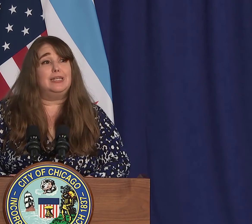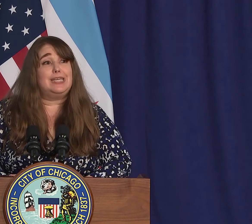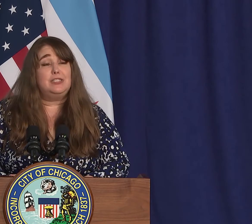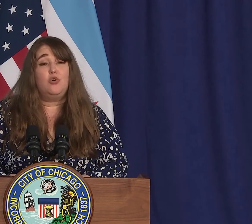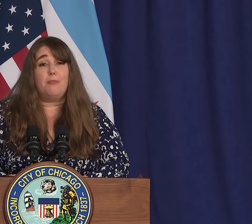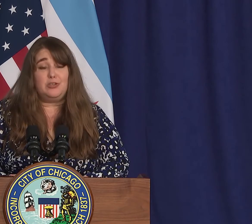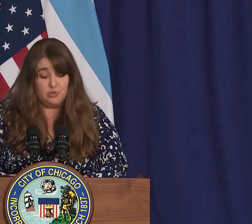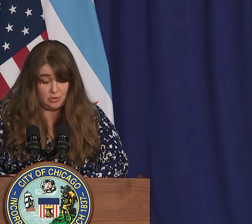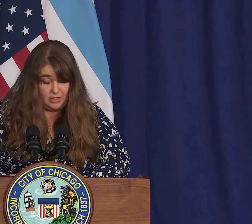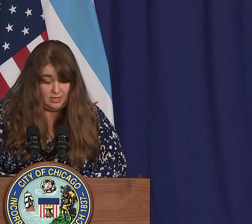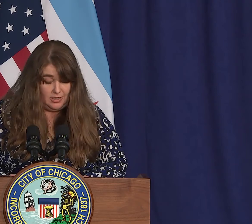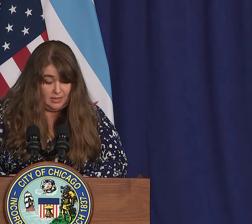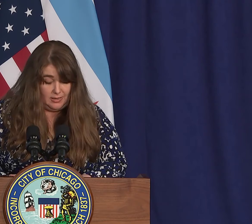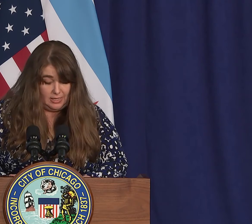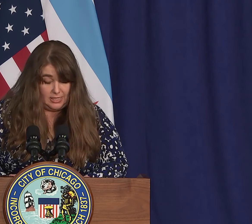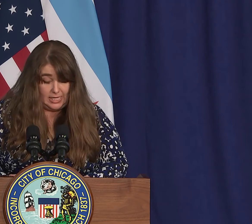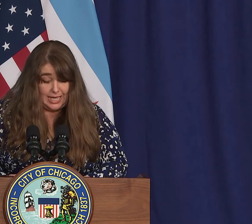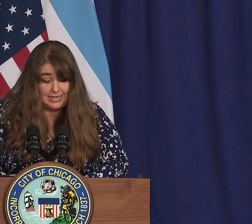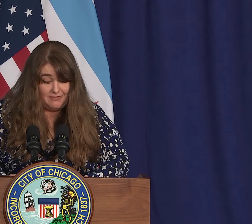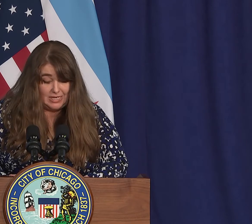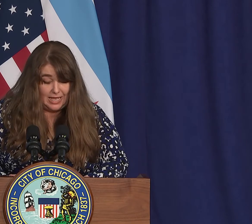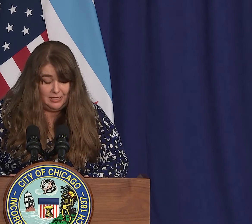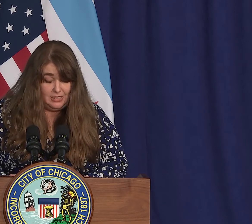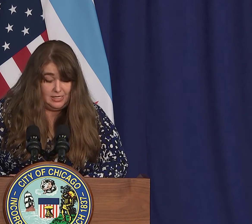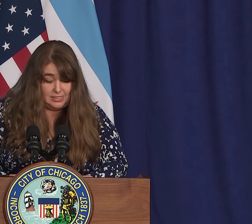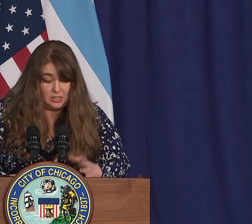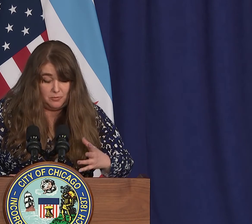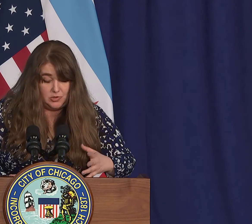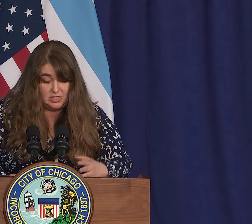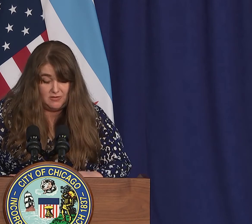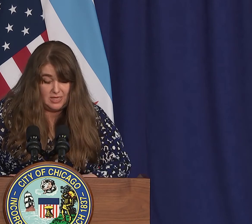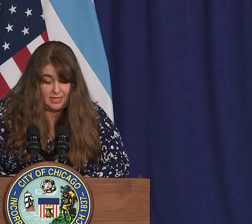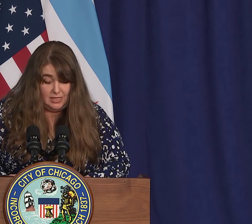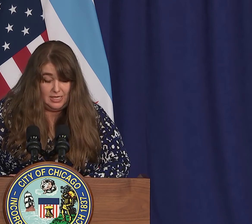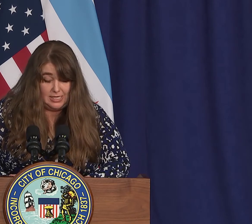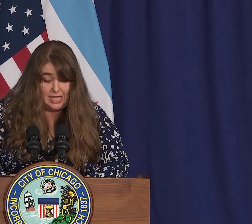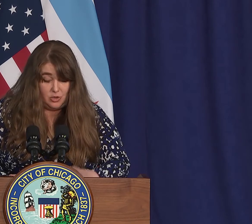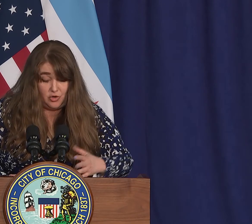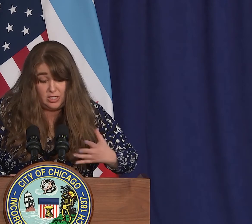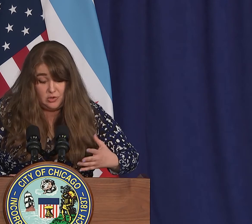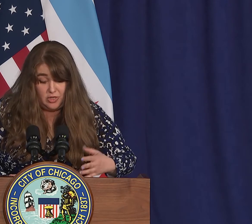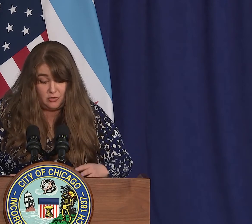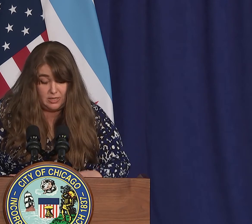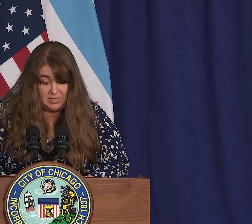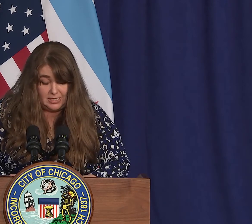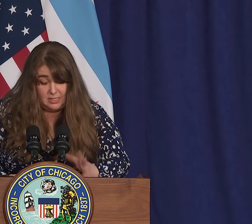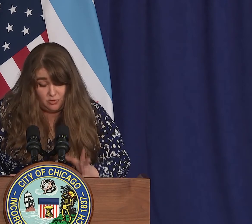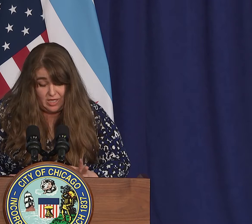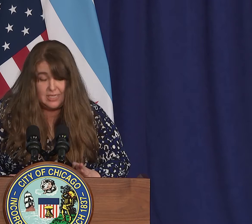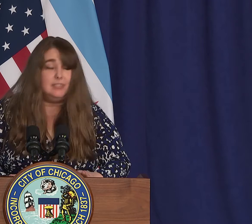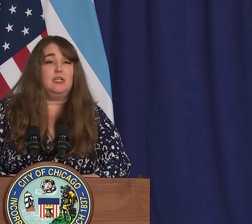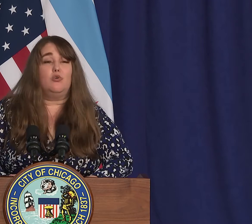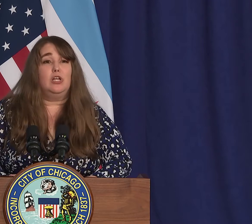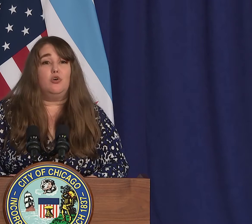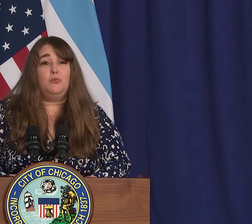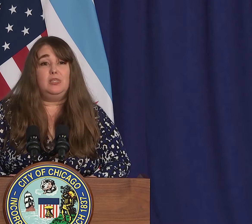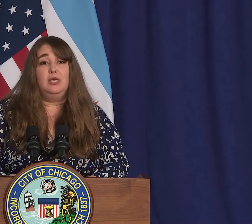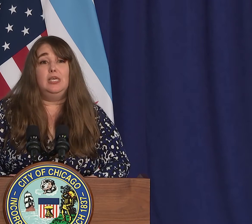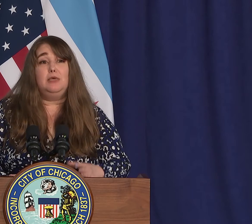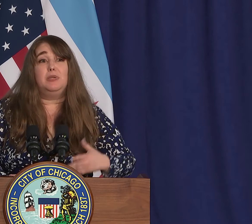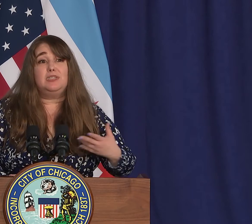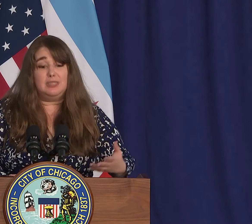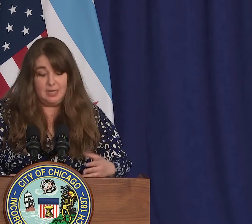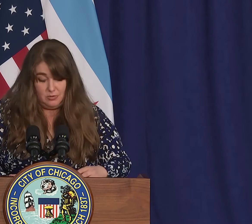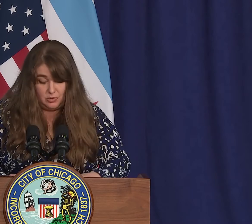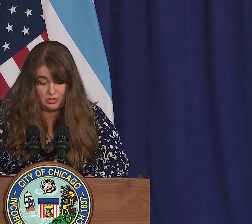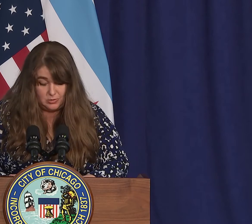rango en riesgo mayor de carga viral, seropositividad y alto riesgo de contagiarse con el COVID